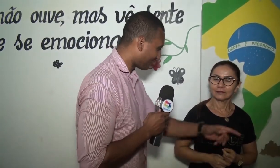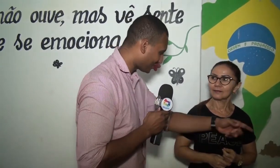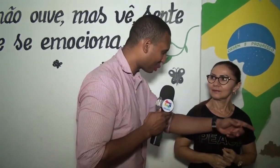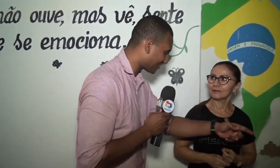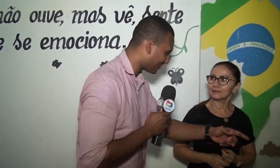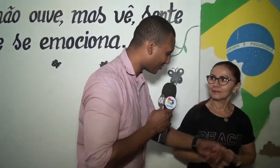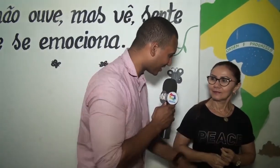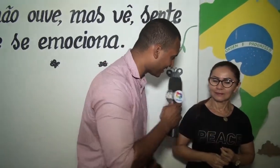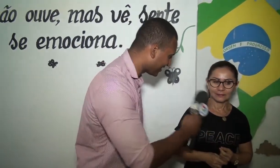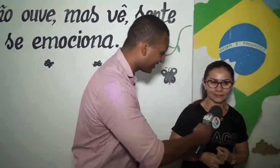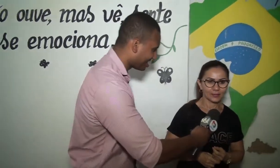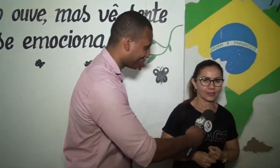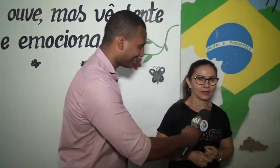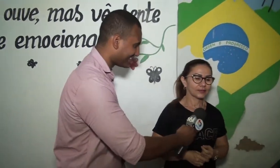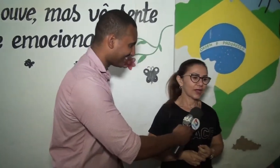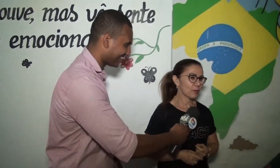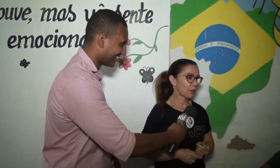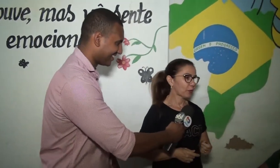Pode ser para essa moça aqui? Tá bom.